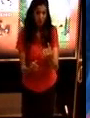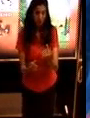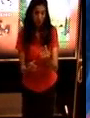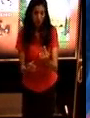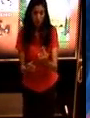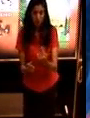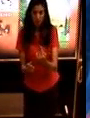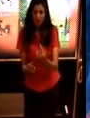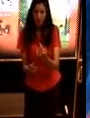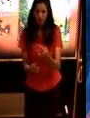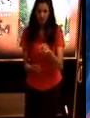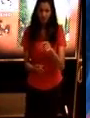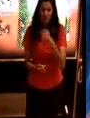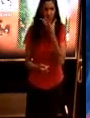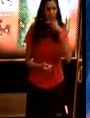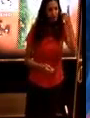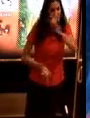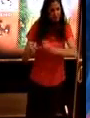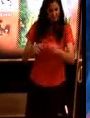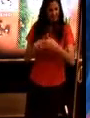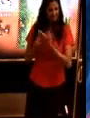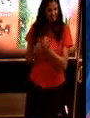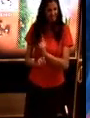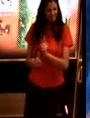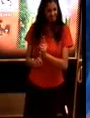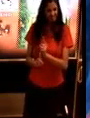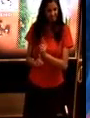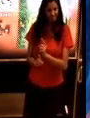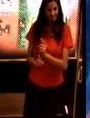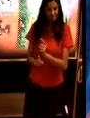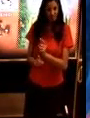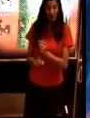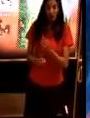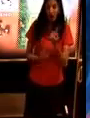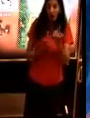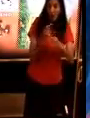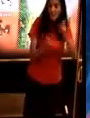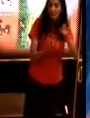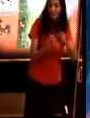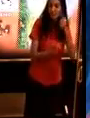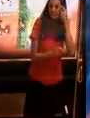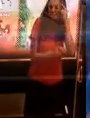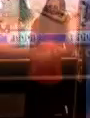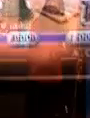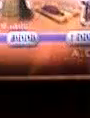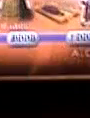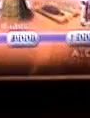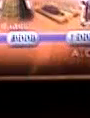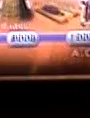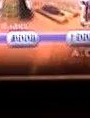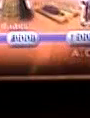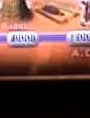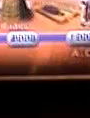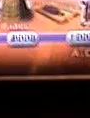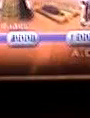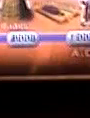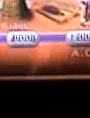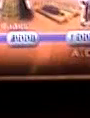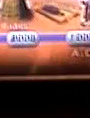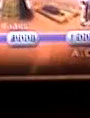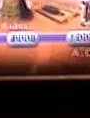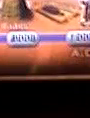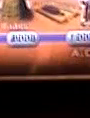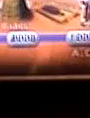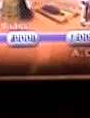que Dios no ama al hombre? Hay mucha gente que hoy dice, Dios ama, me ama tanto que yo hoy puedo pecar, peco